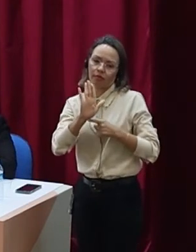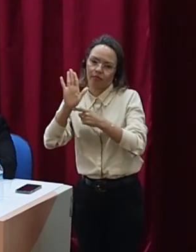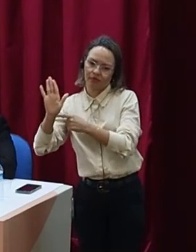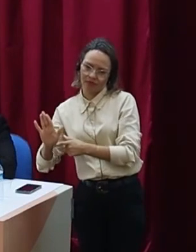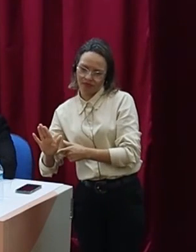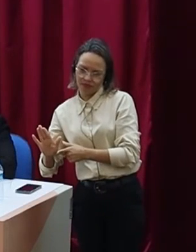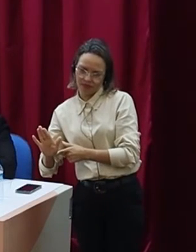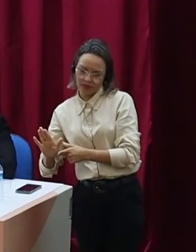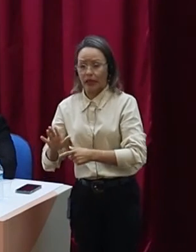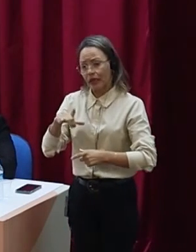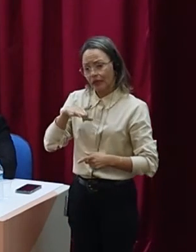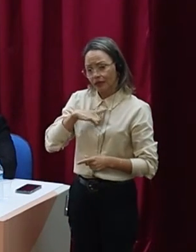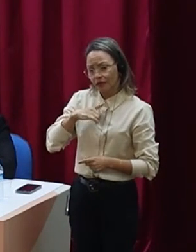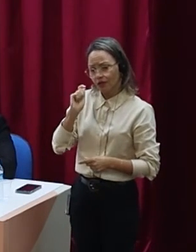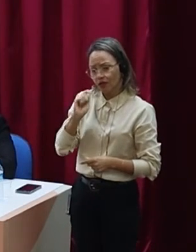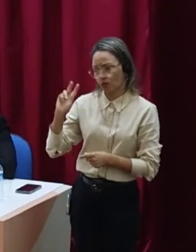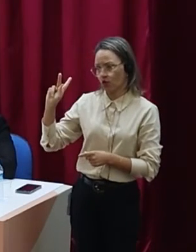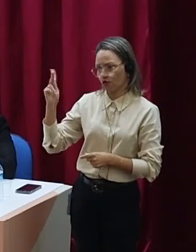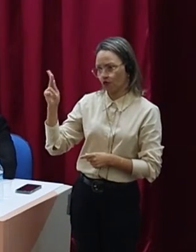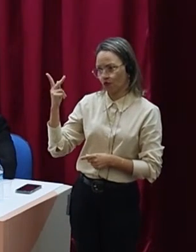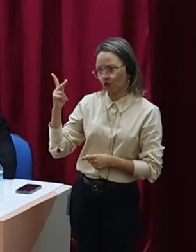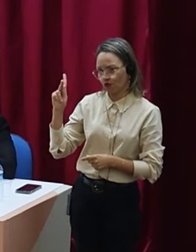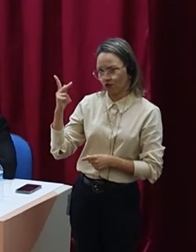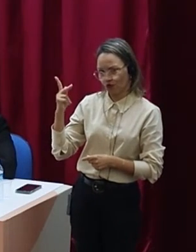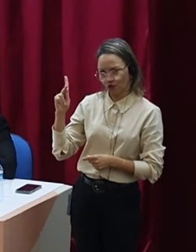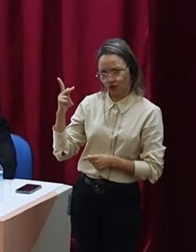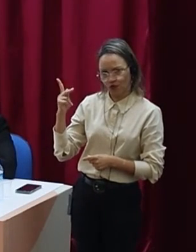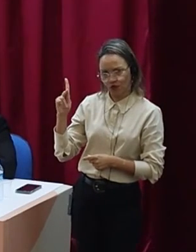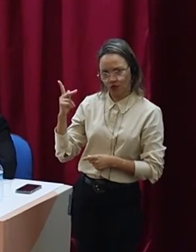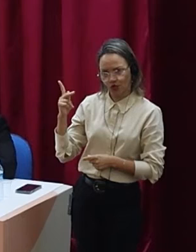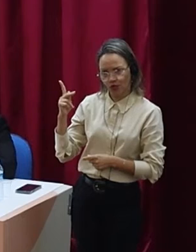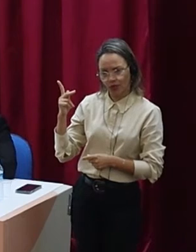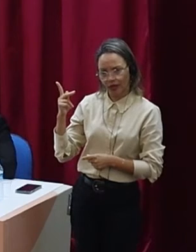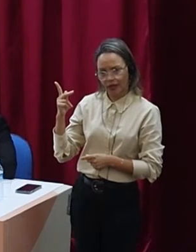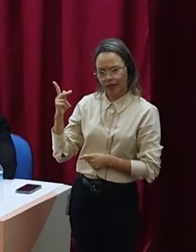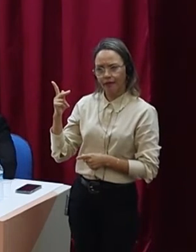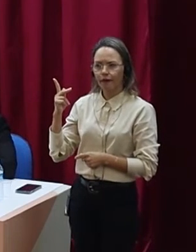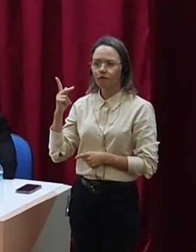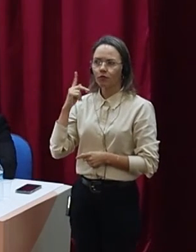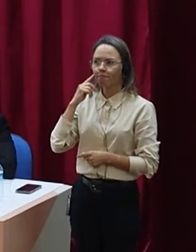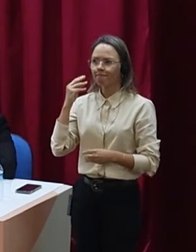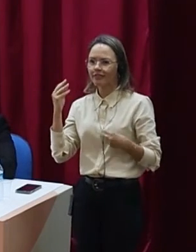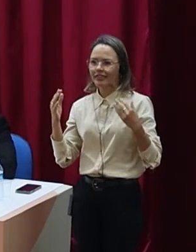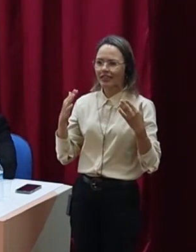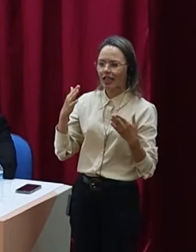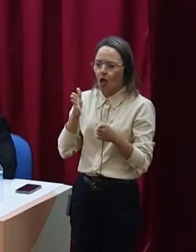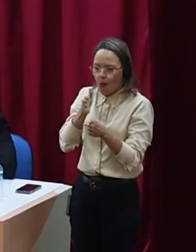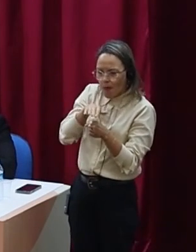anécdota. Yo soy ahí en la línea con Alto Paraná, Ciudad del Este,